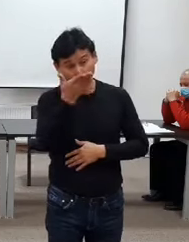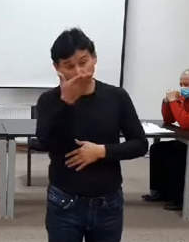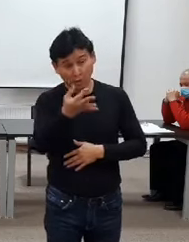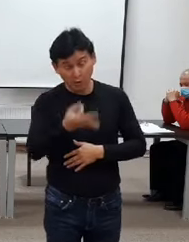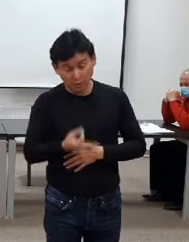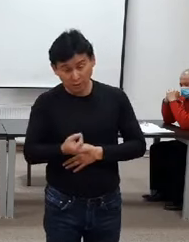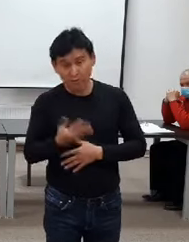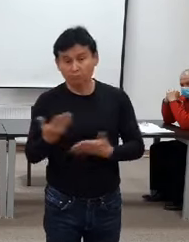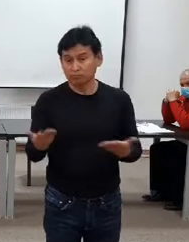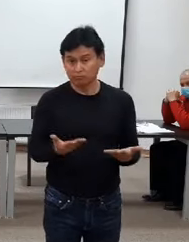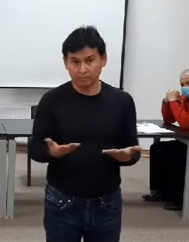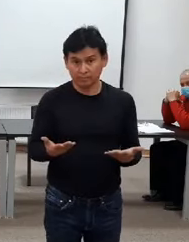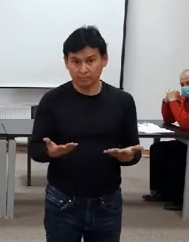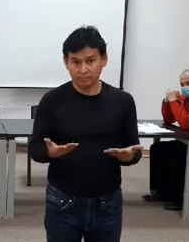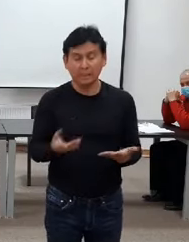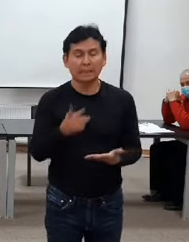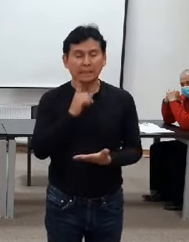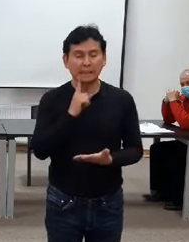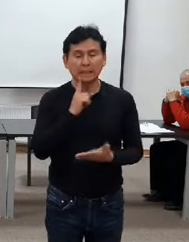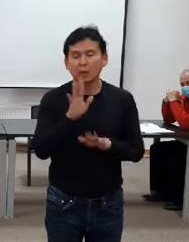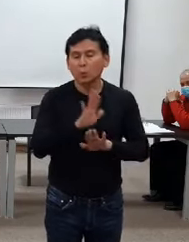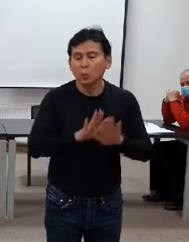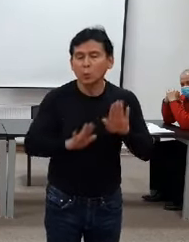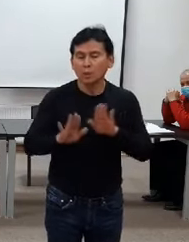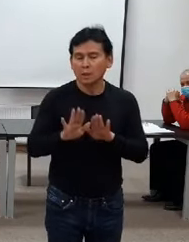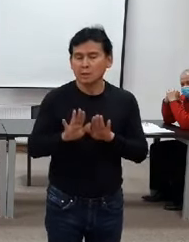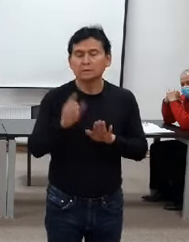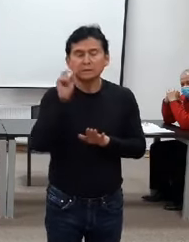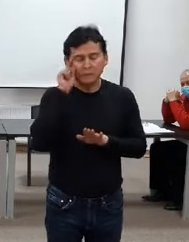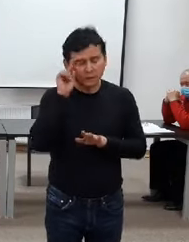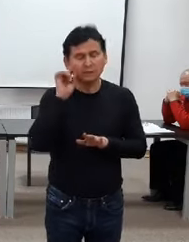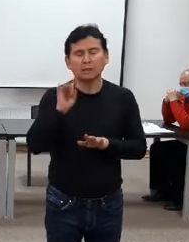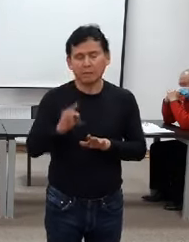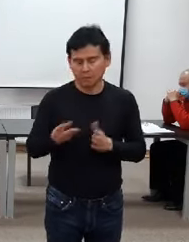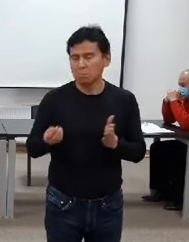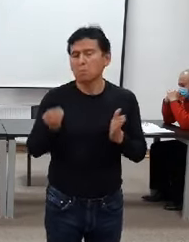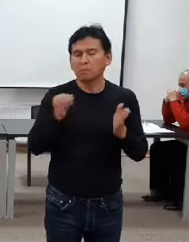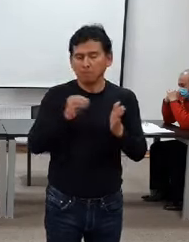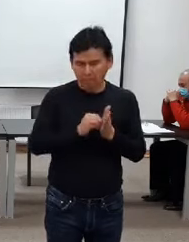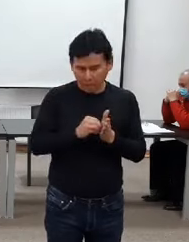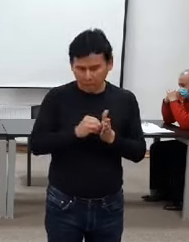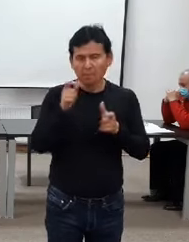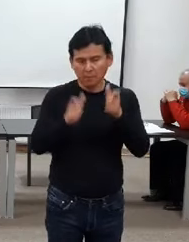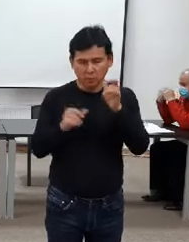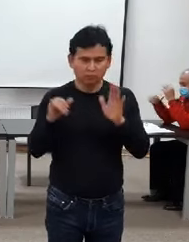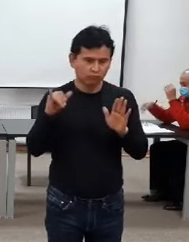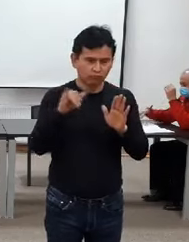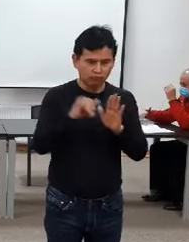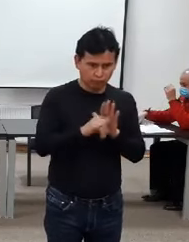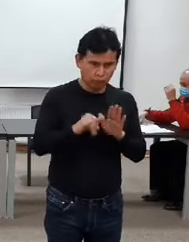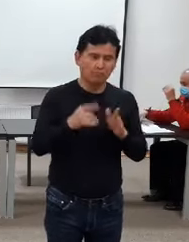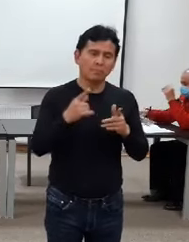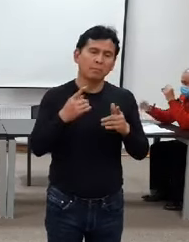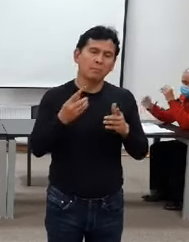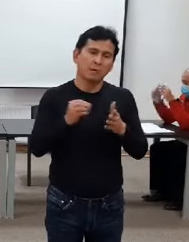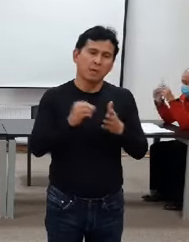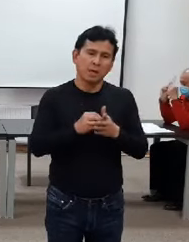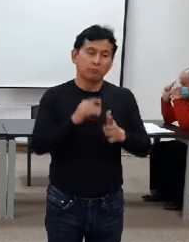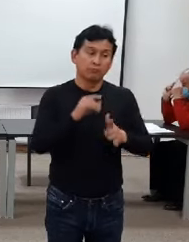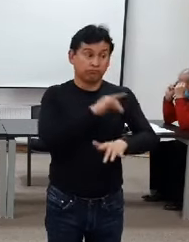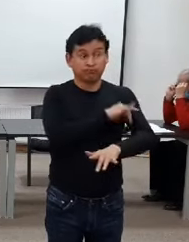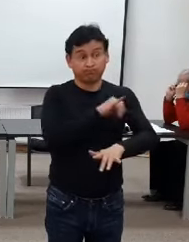es tener la cautela. Sabemos que van a llegar y además van a llegar de vuelos desde la zona donde hay